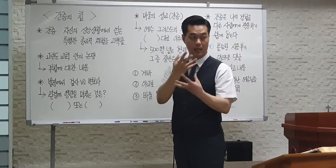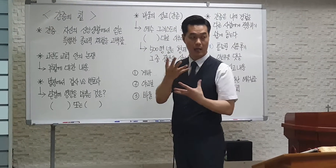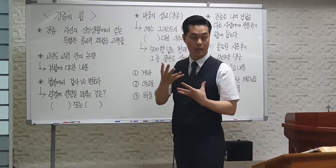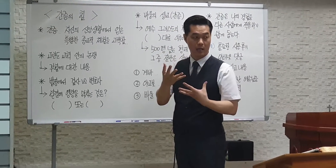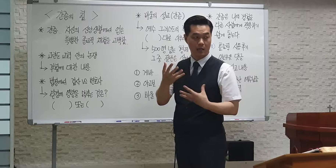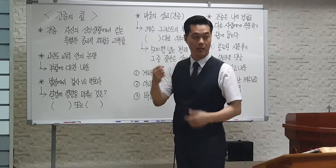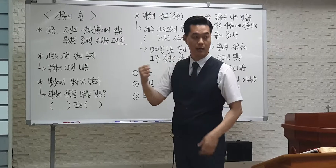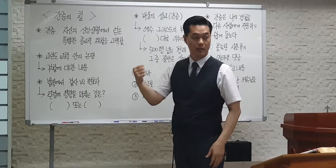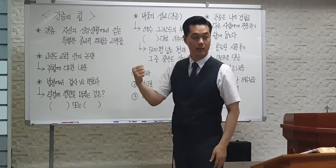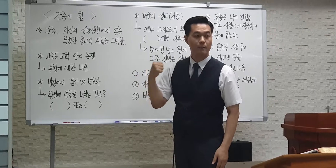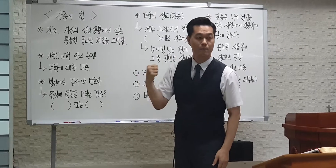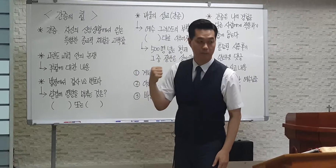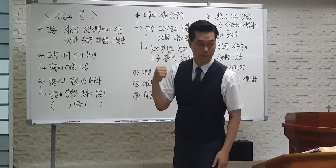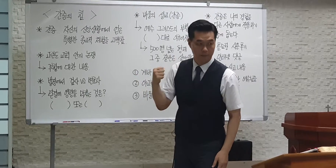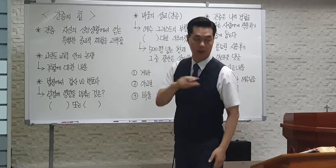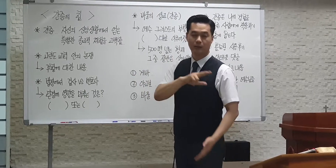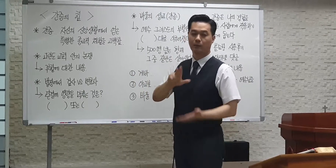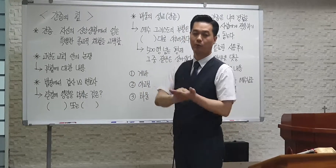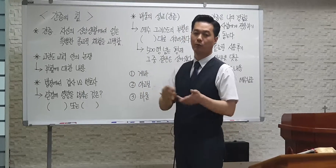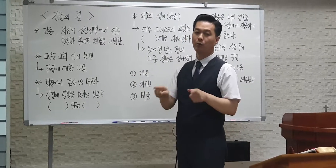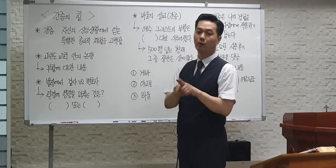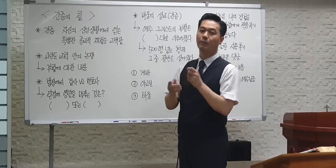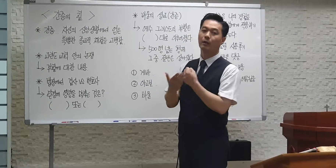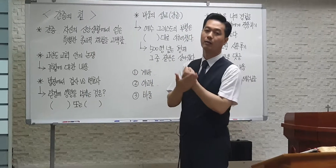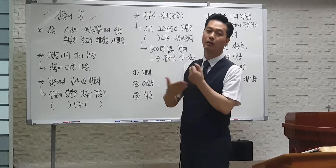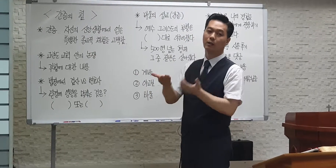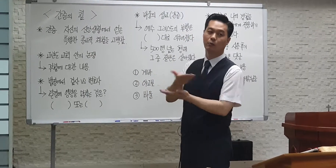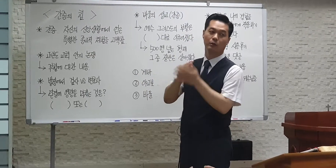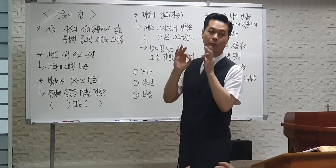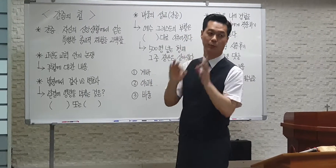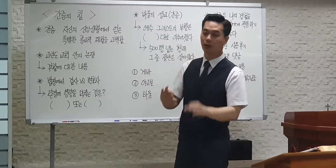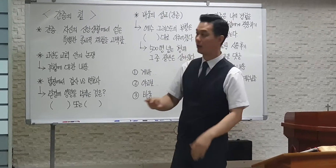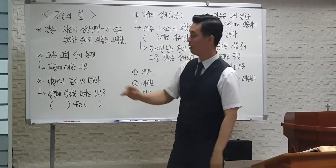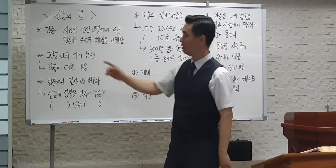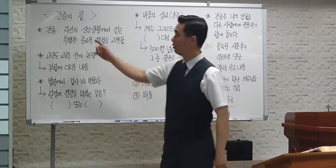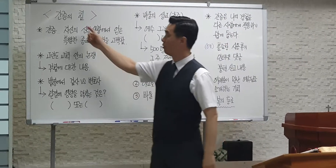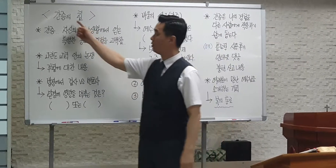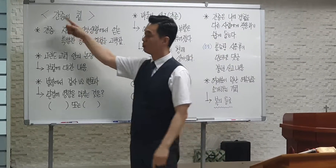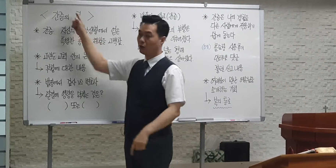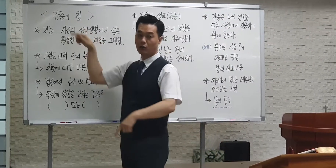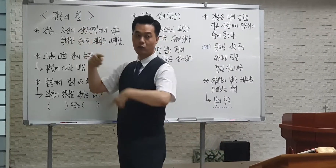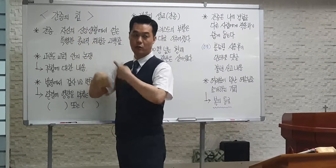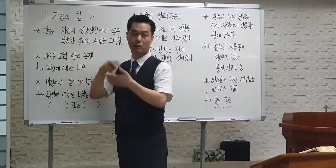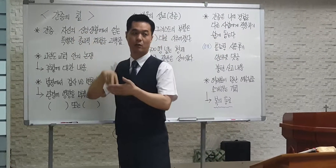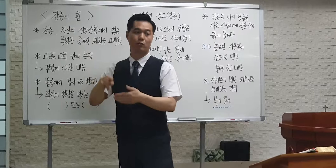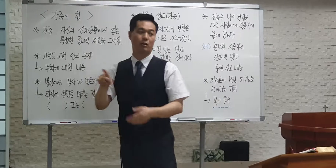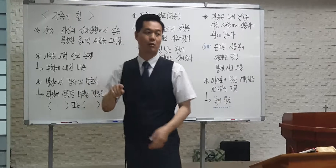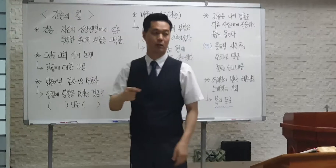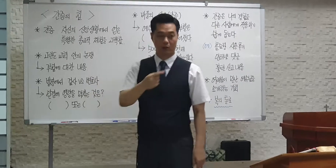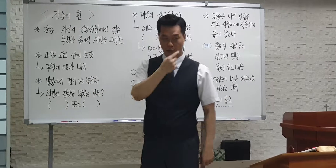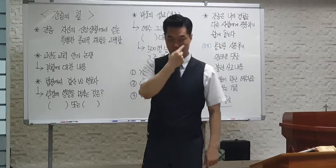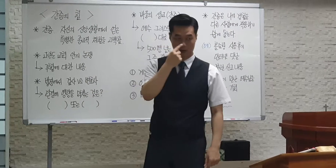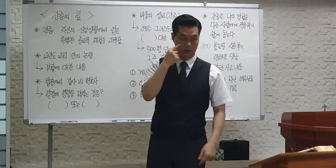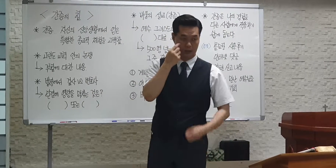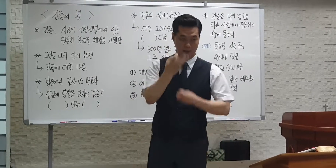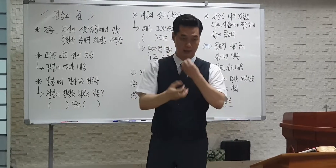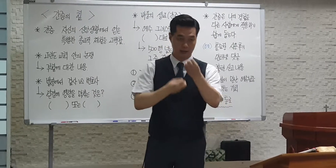간증의 힘이라는 제목으로 함께 은혜 나누고자 합니다. 이거 수화로 읽을 때 어떻게 읽어야 돼요?